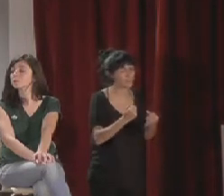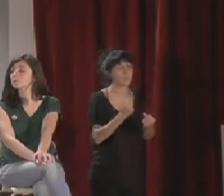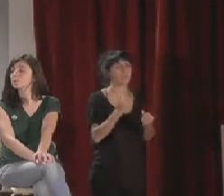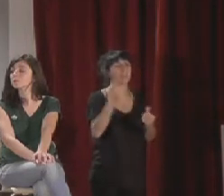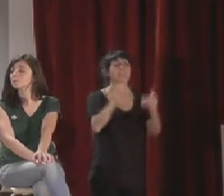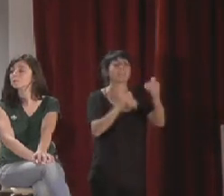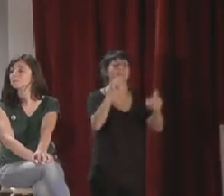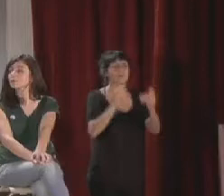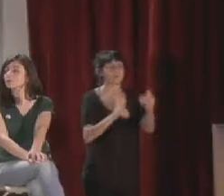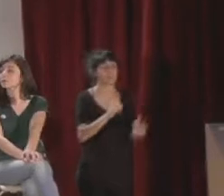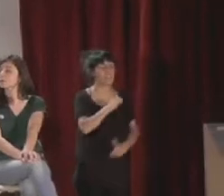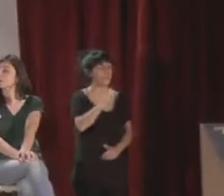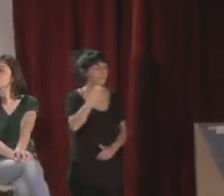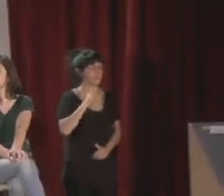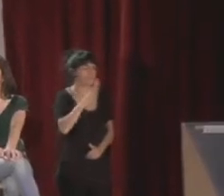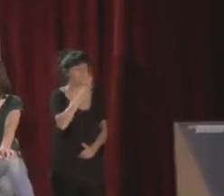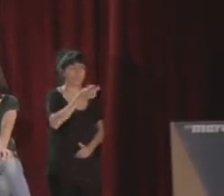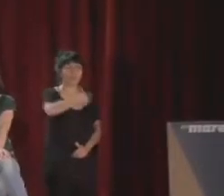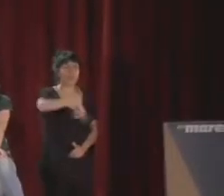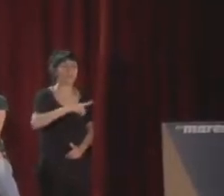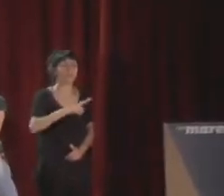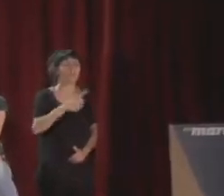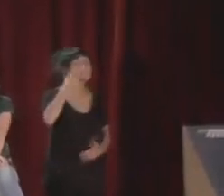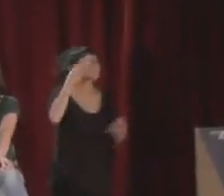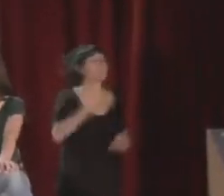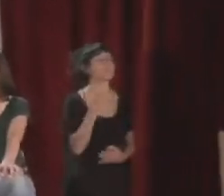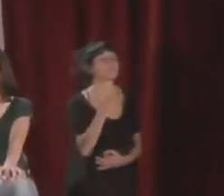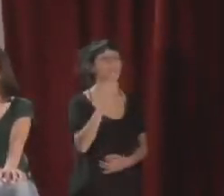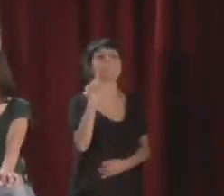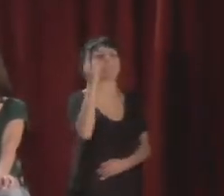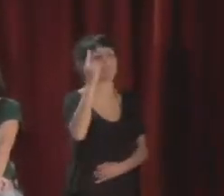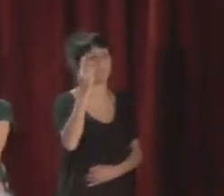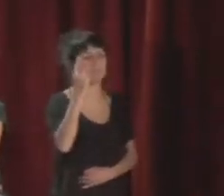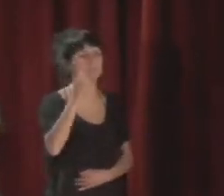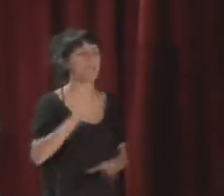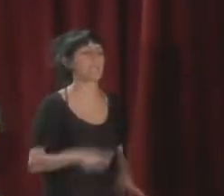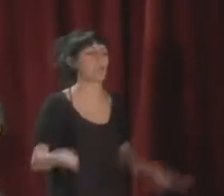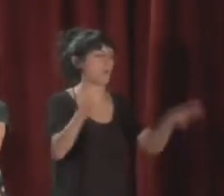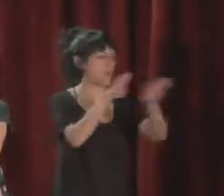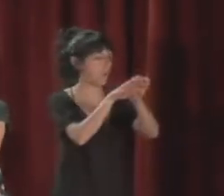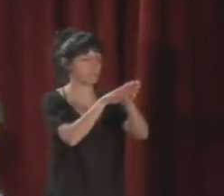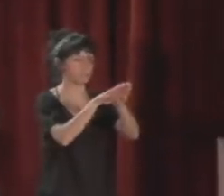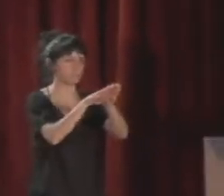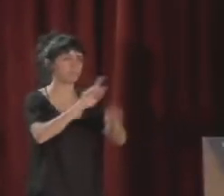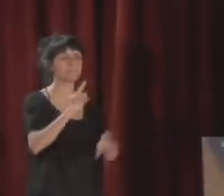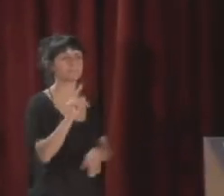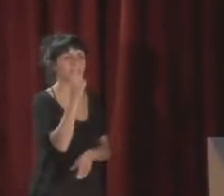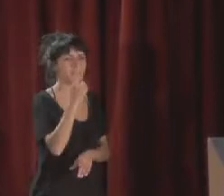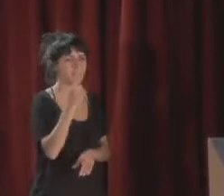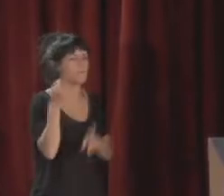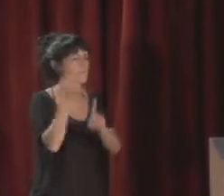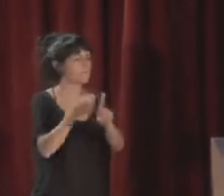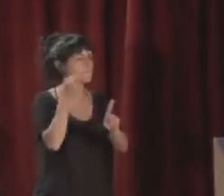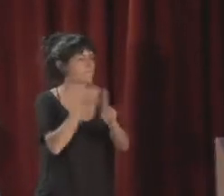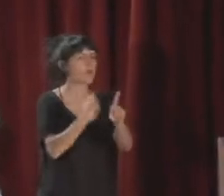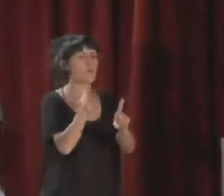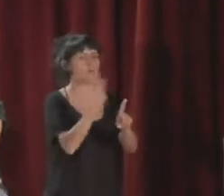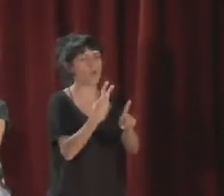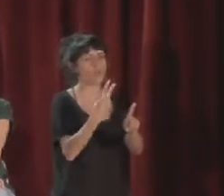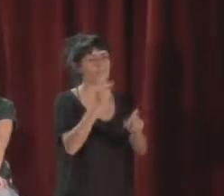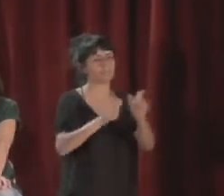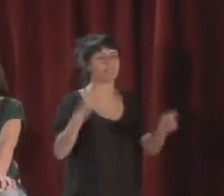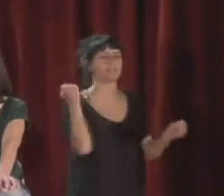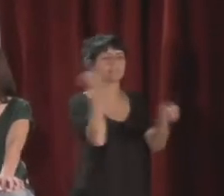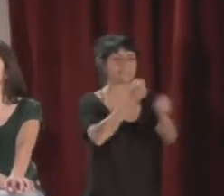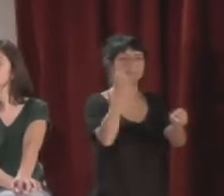na igualdade primeiro de todo. Porque unidos imos pelexar pola voz da clase obreira, que sofre o atropelo constante